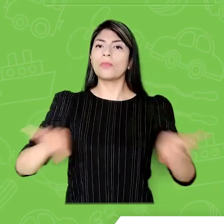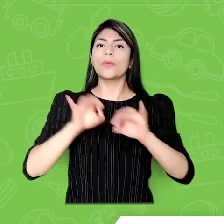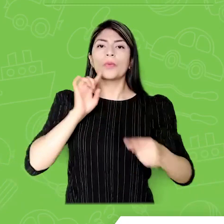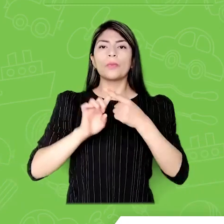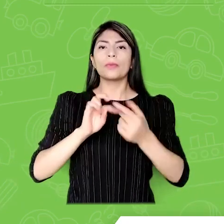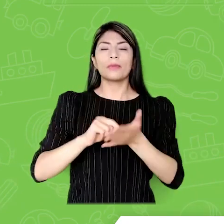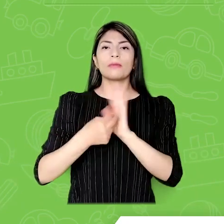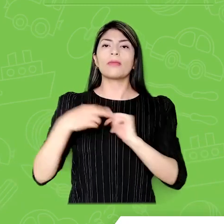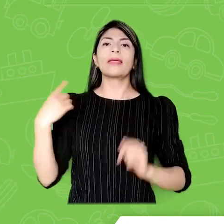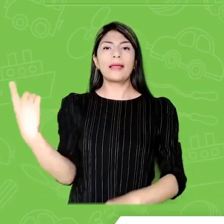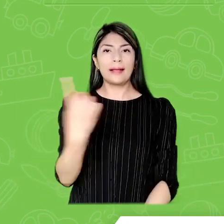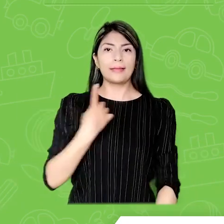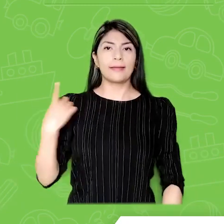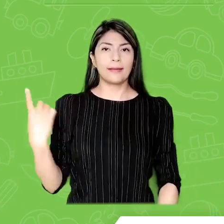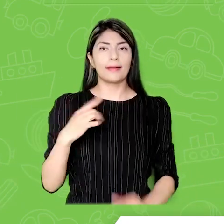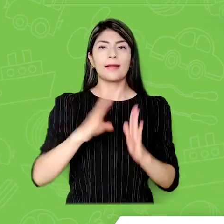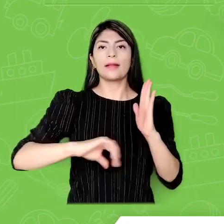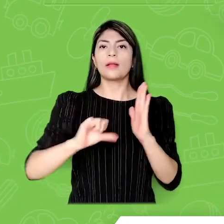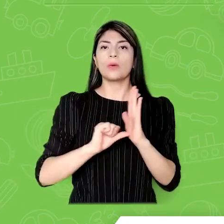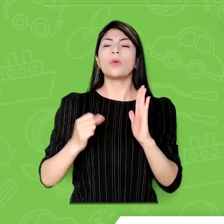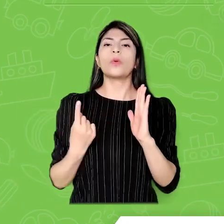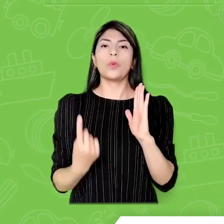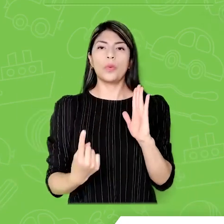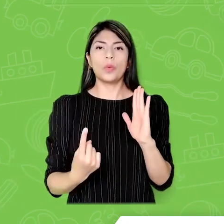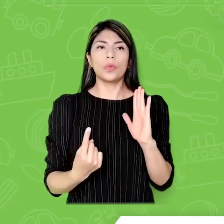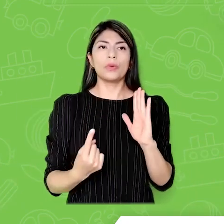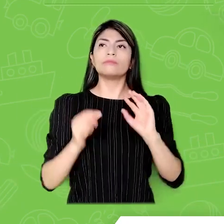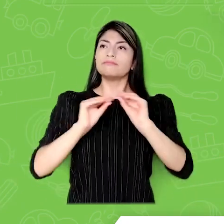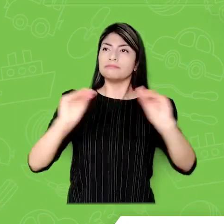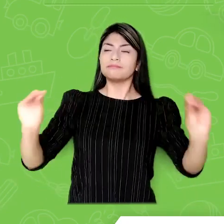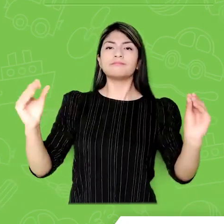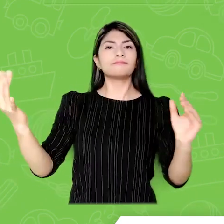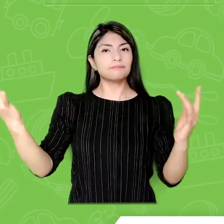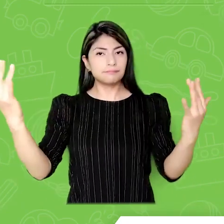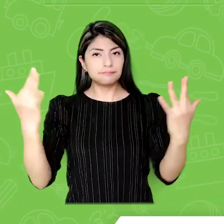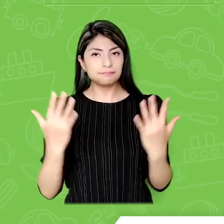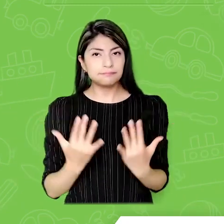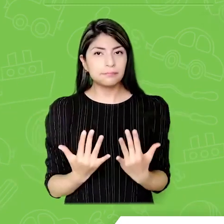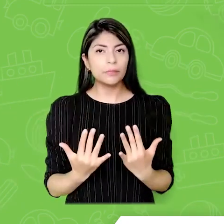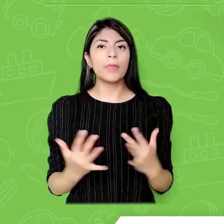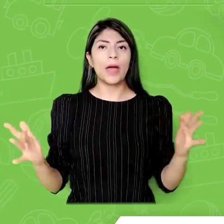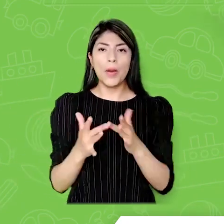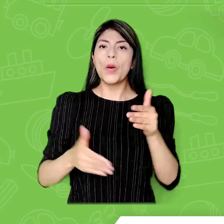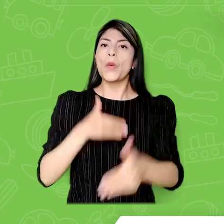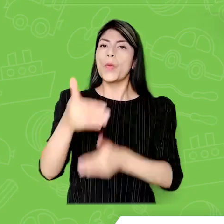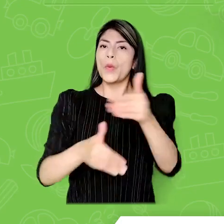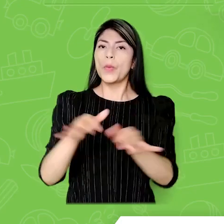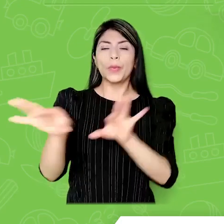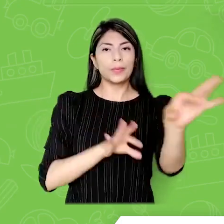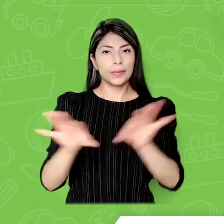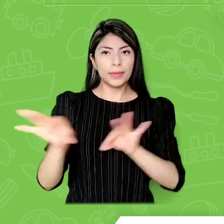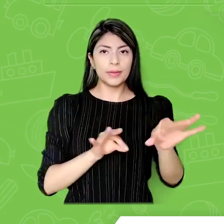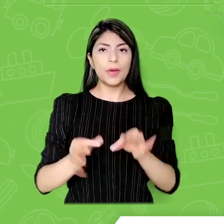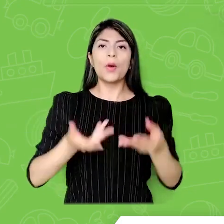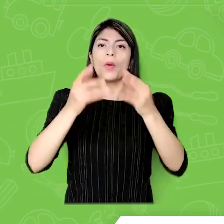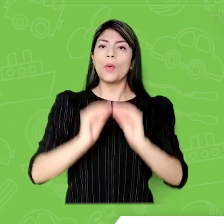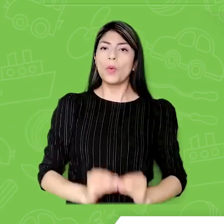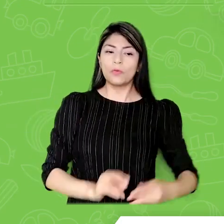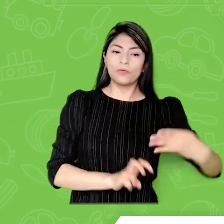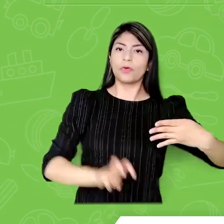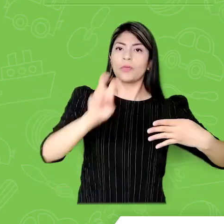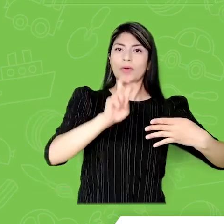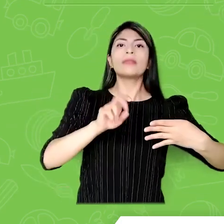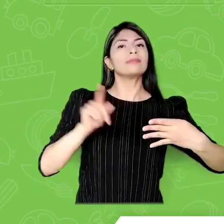1. Convocatoria. Convocar a proceso de selección, en las modalidades de ascenso y abierto, para proveer